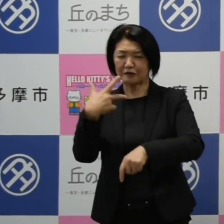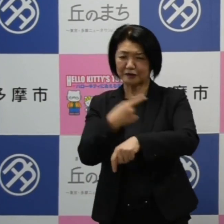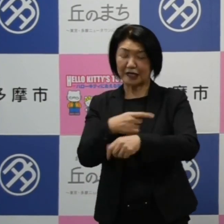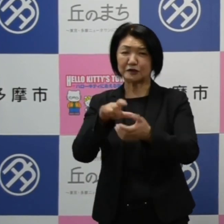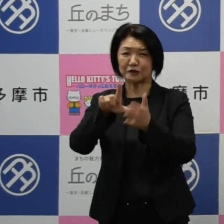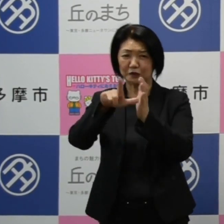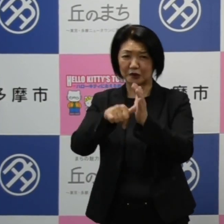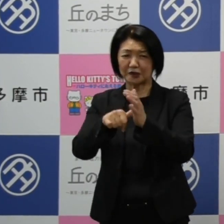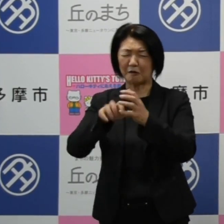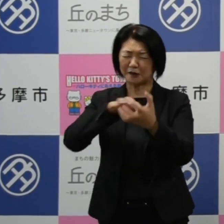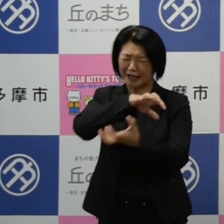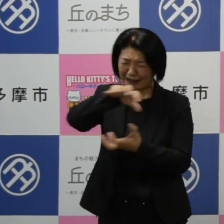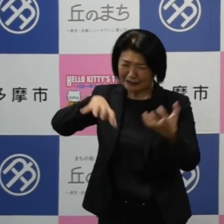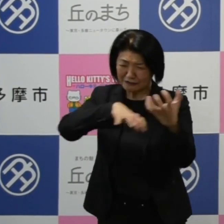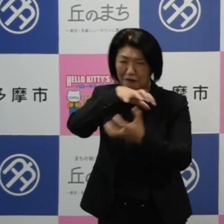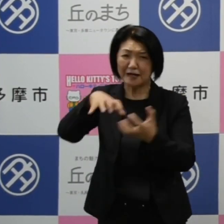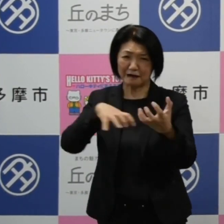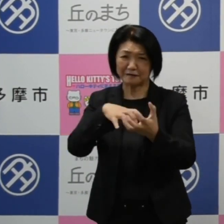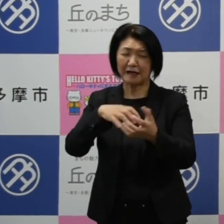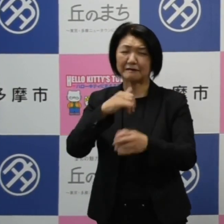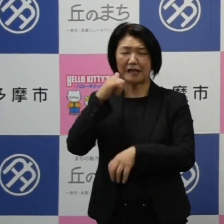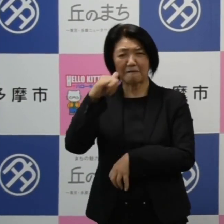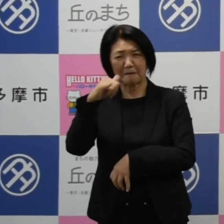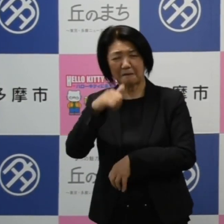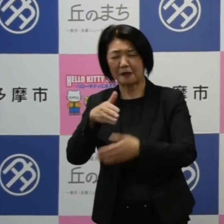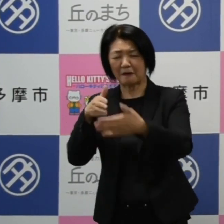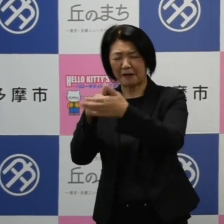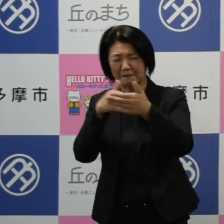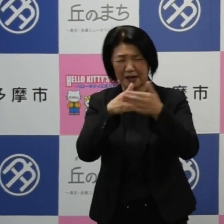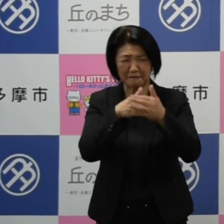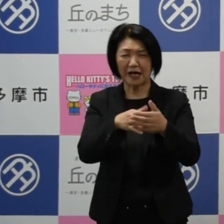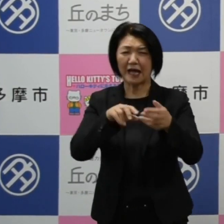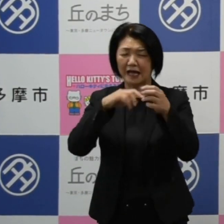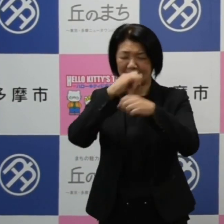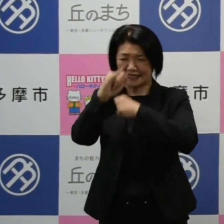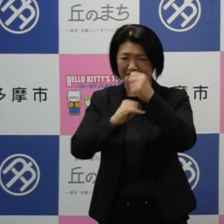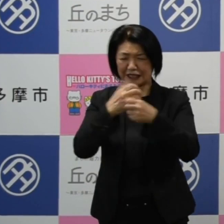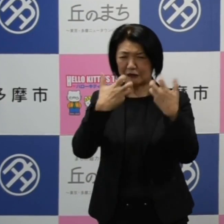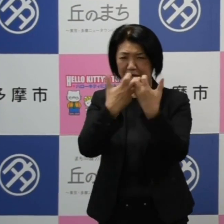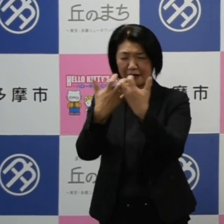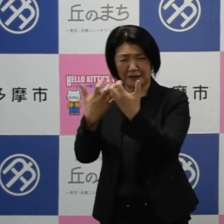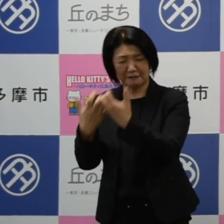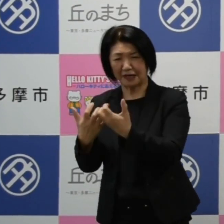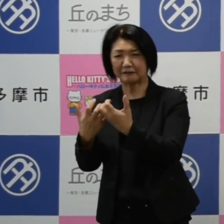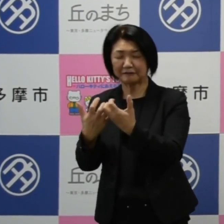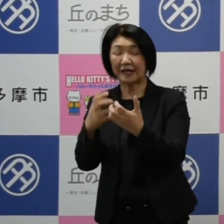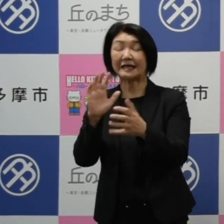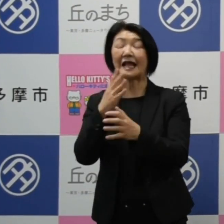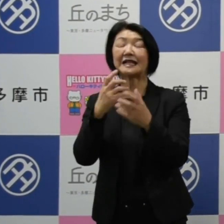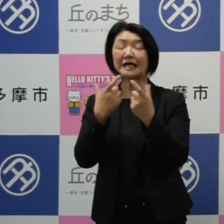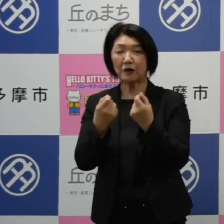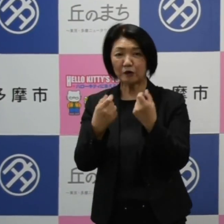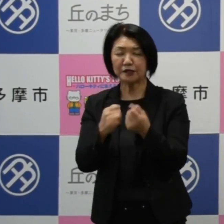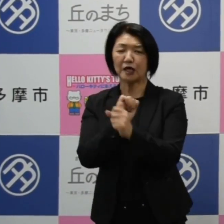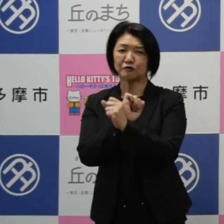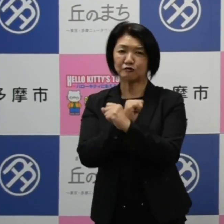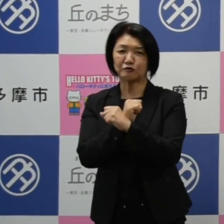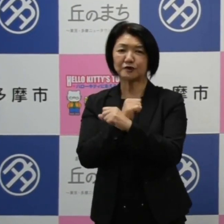まえて、接種を希望される方にとって負担がないように工夫していきます。